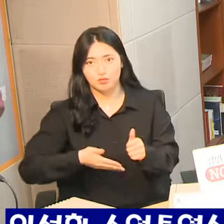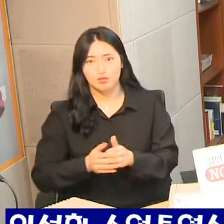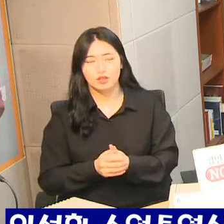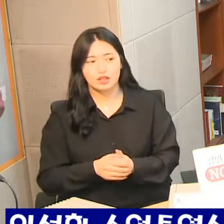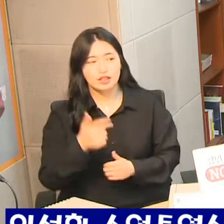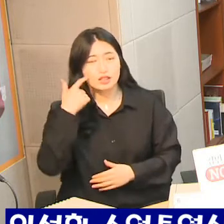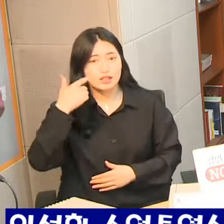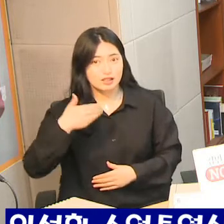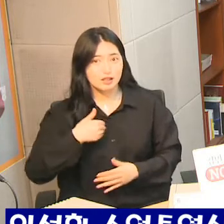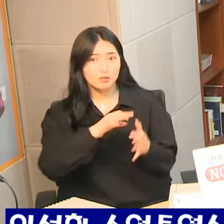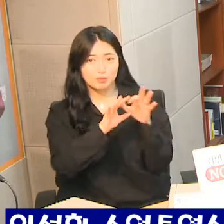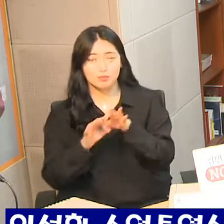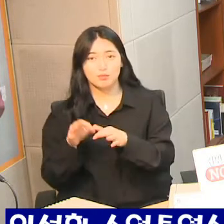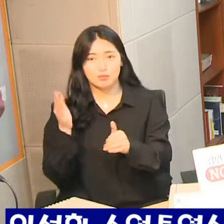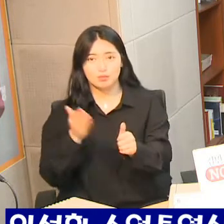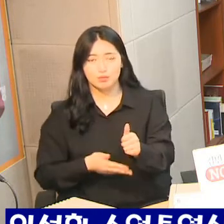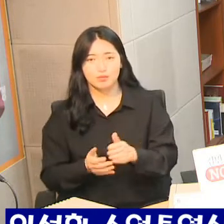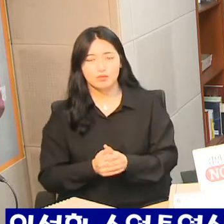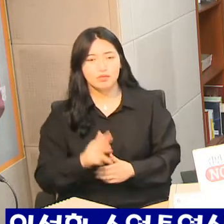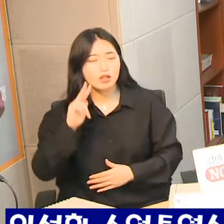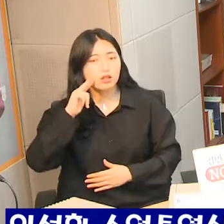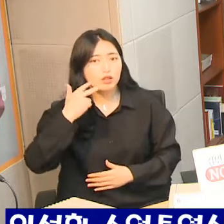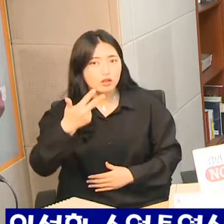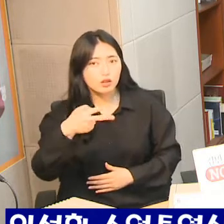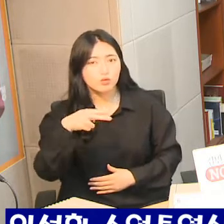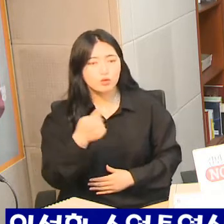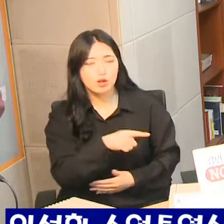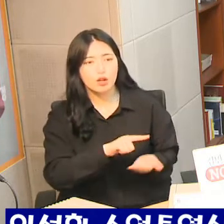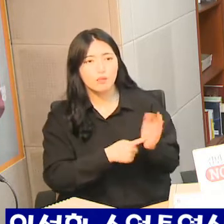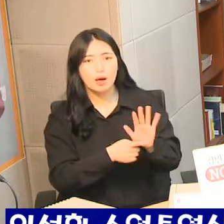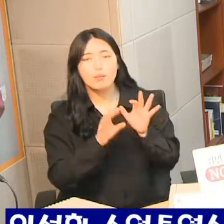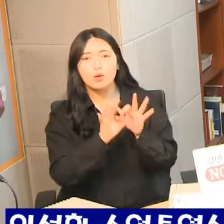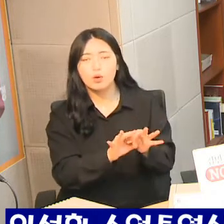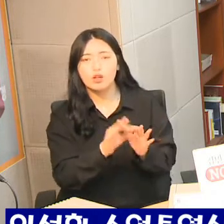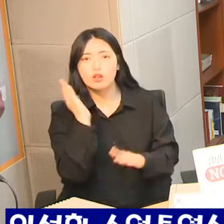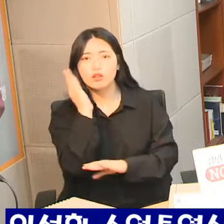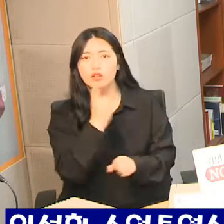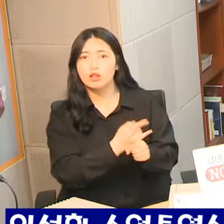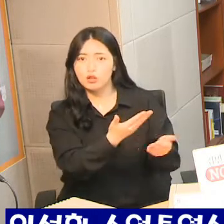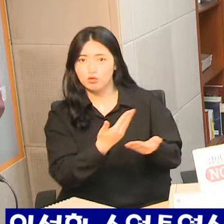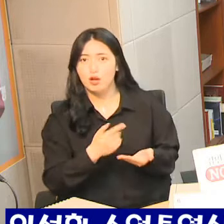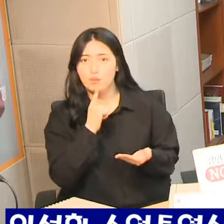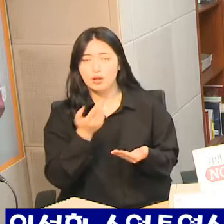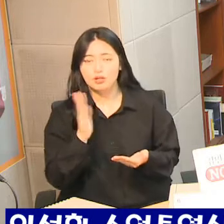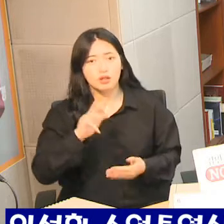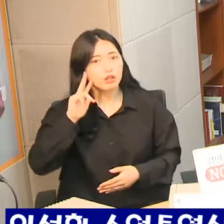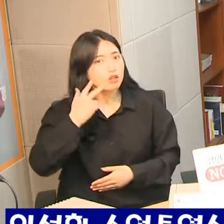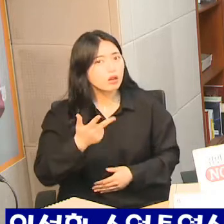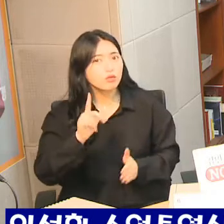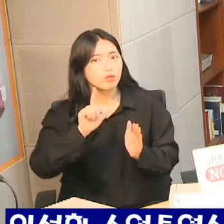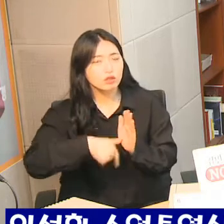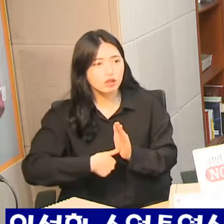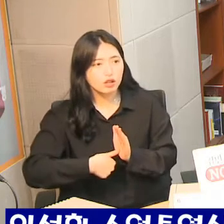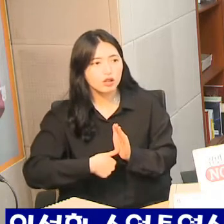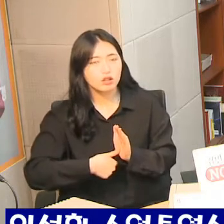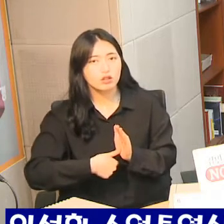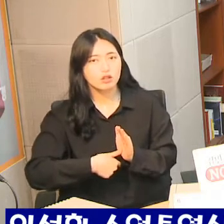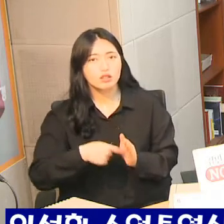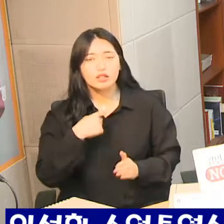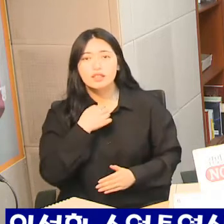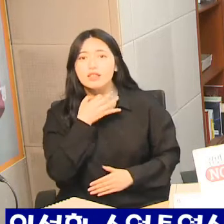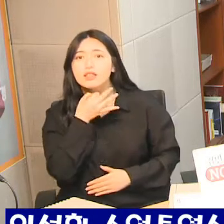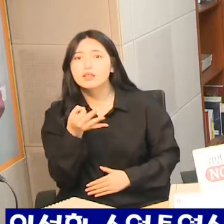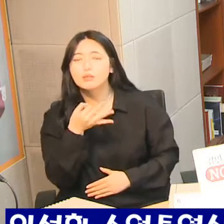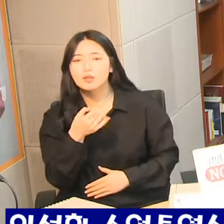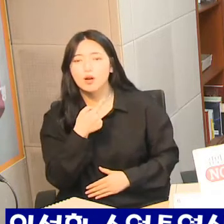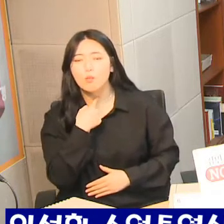네, 질문해 주시기 바랍니다. 자, 다음 주에도 요 발표 관련돼서 얘기해 주신다고 했는데 네. 다음 주에는 약간 이 음성적인